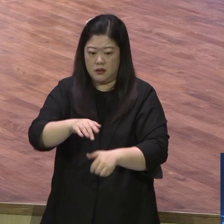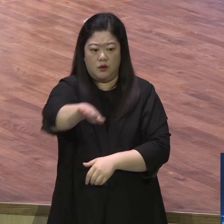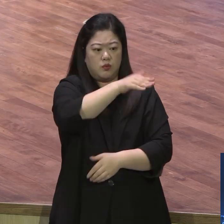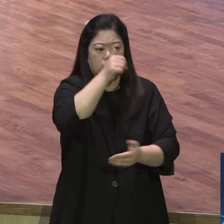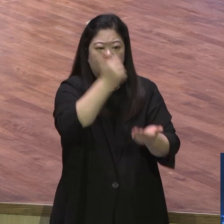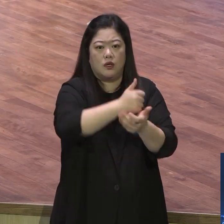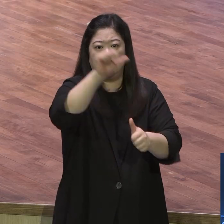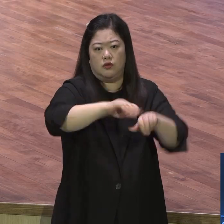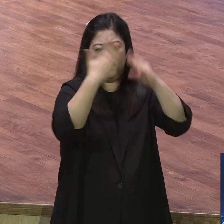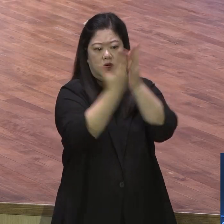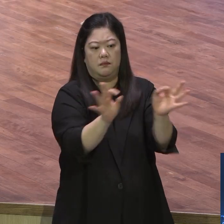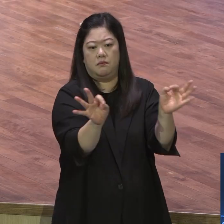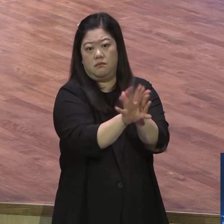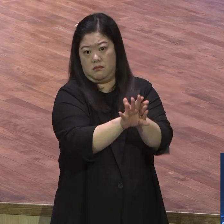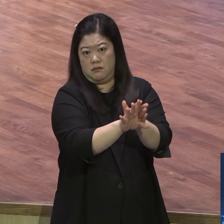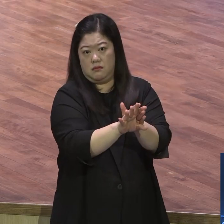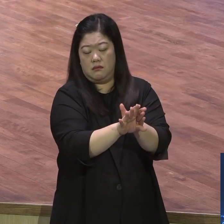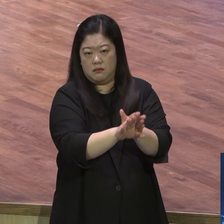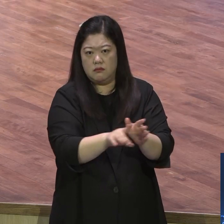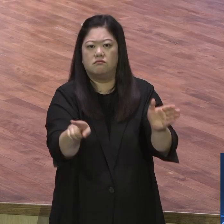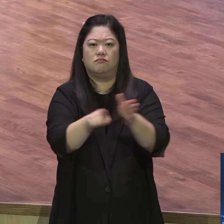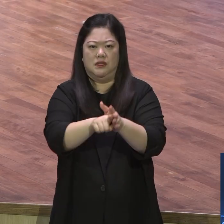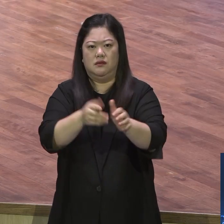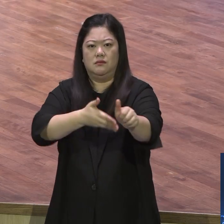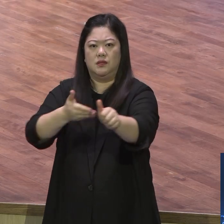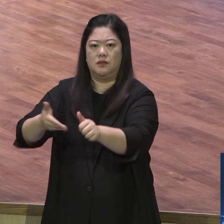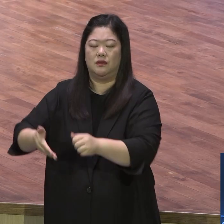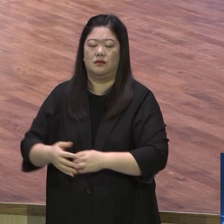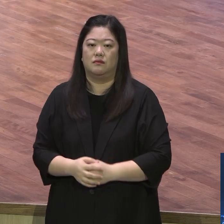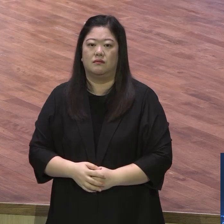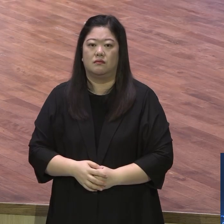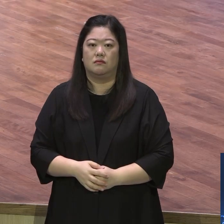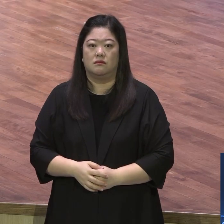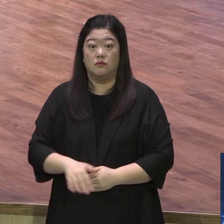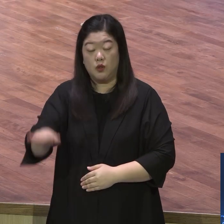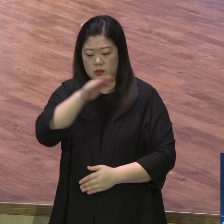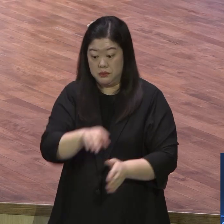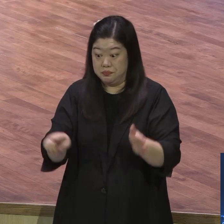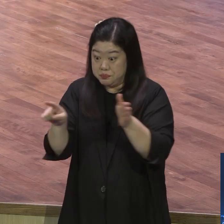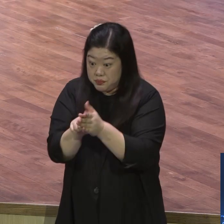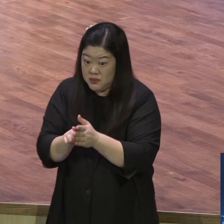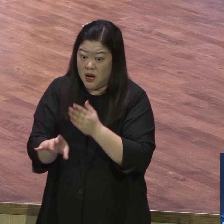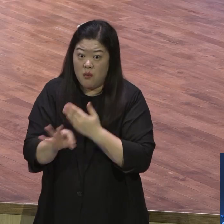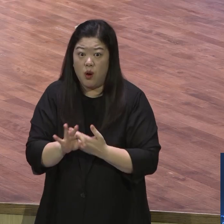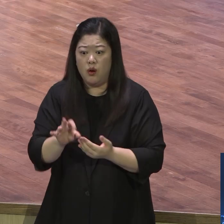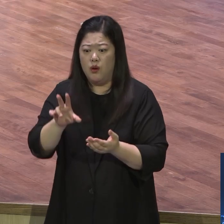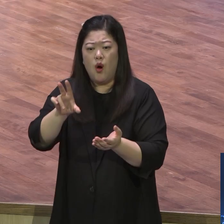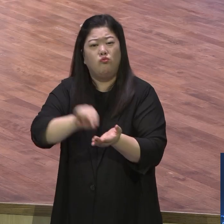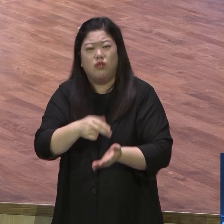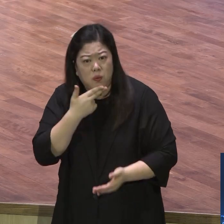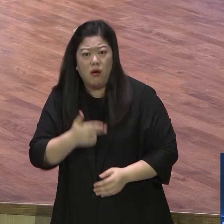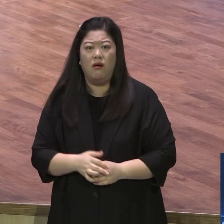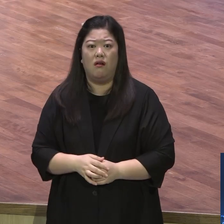다 해결하셨어요 여러분 아무 문제 없어요 아무 문제 없다고요 아멘